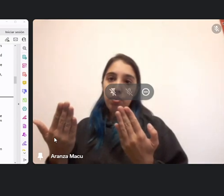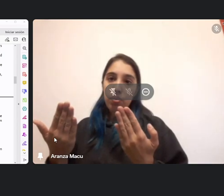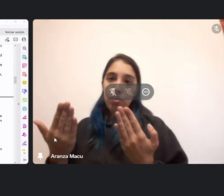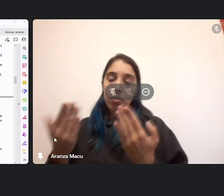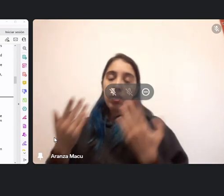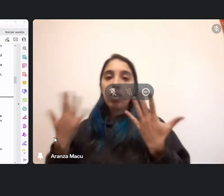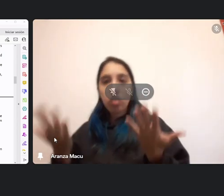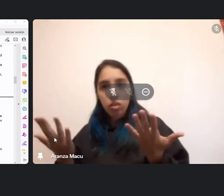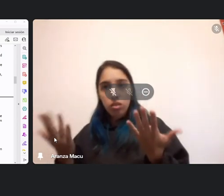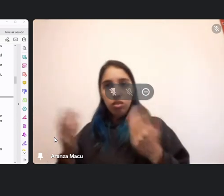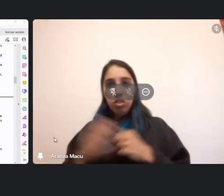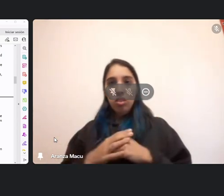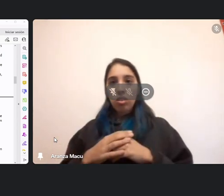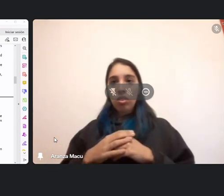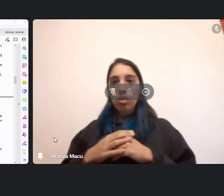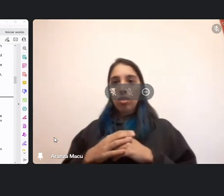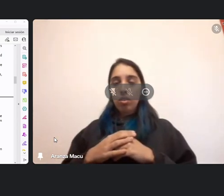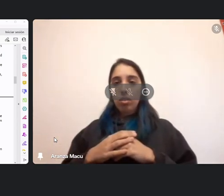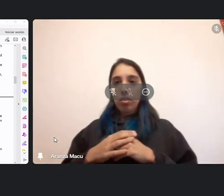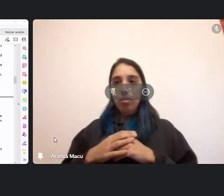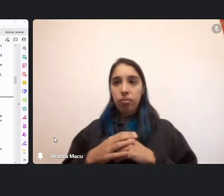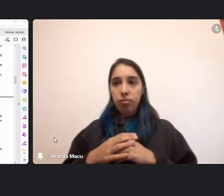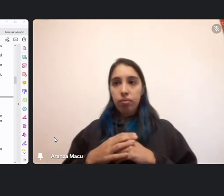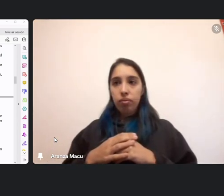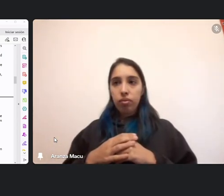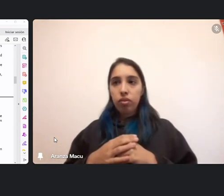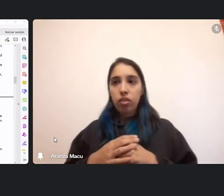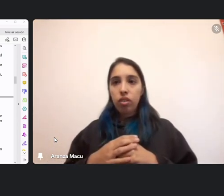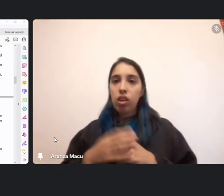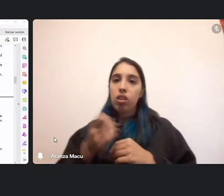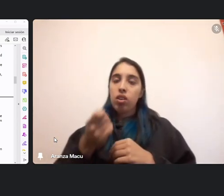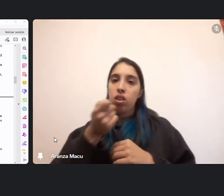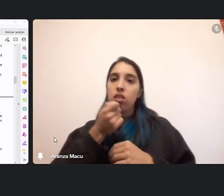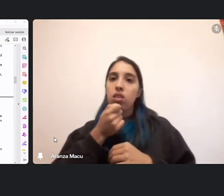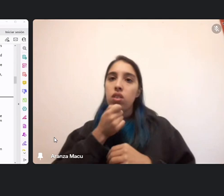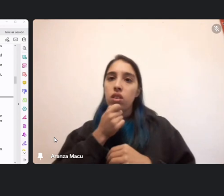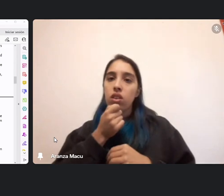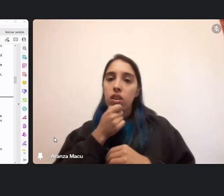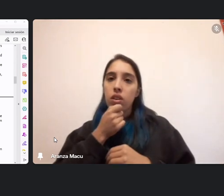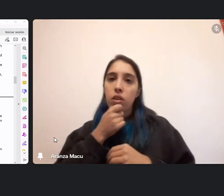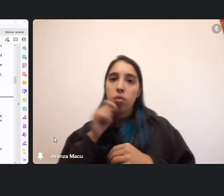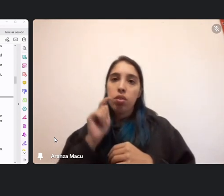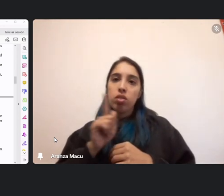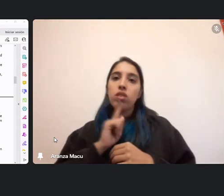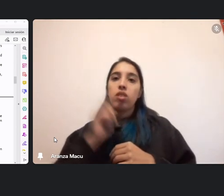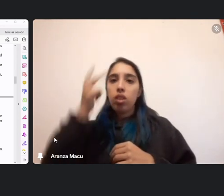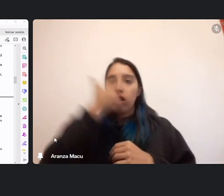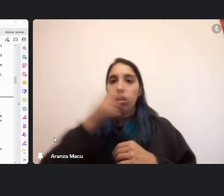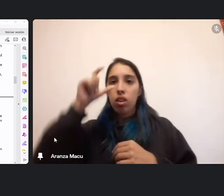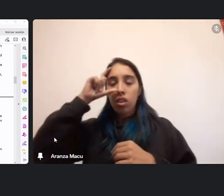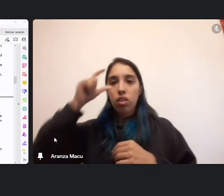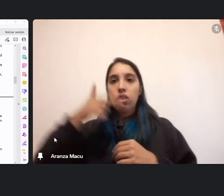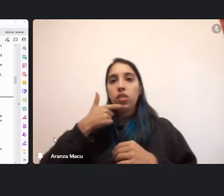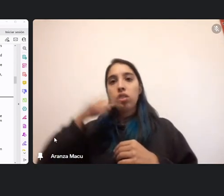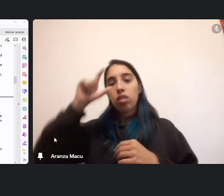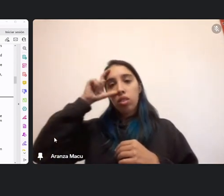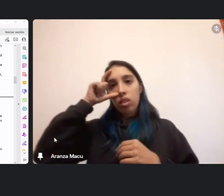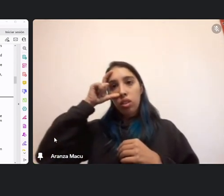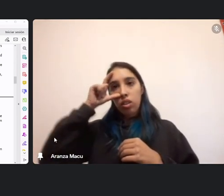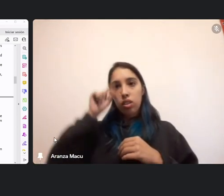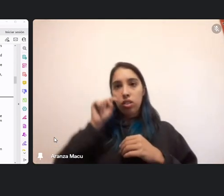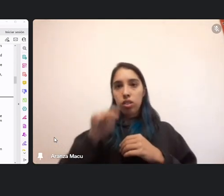necesitan leer este, no aquel. Seguramente estemos hablando o estaremos señalando